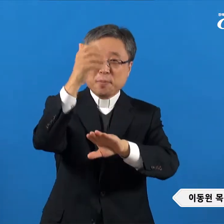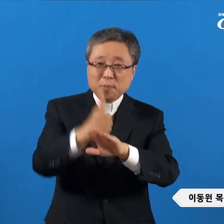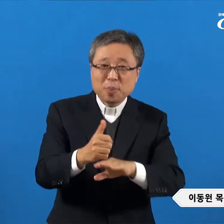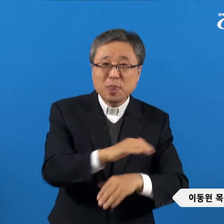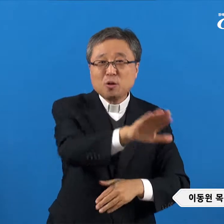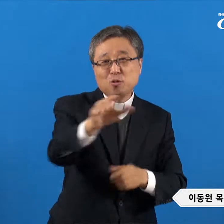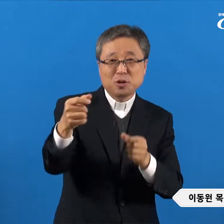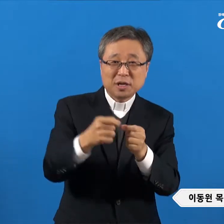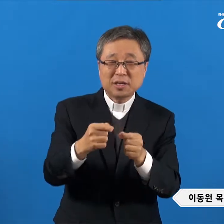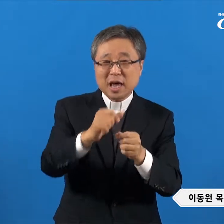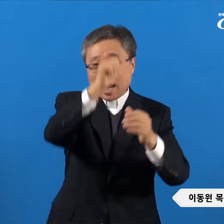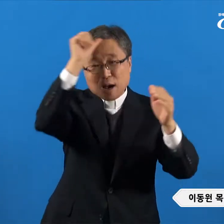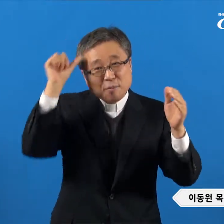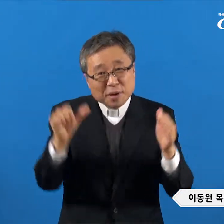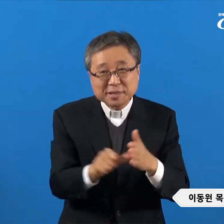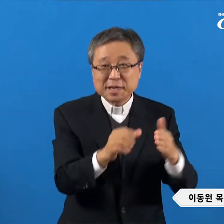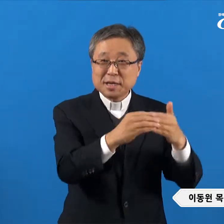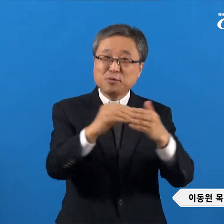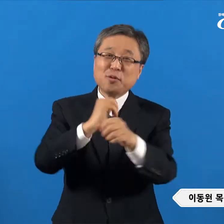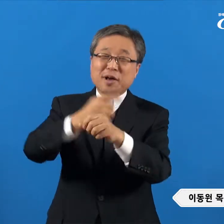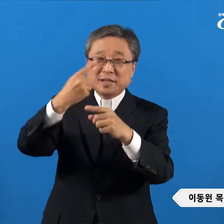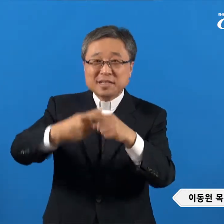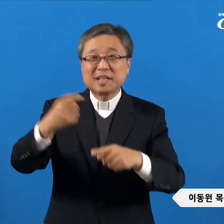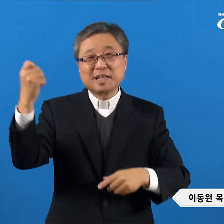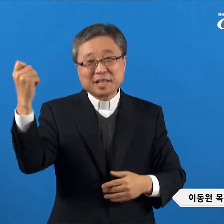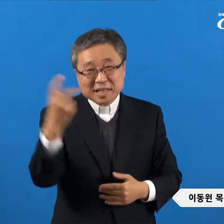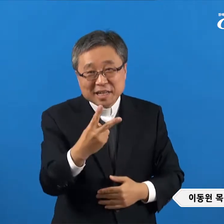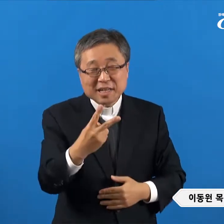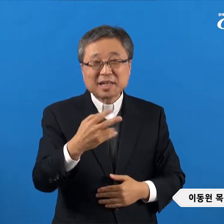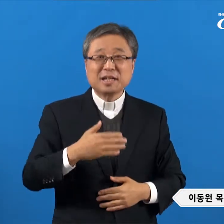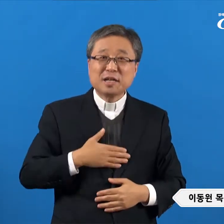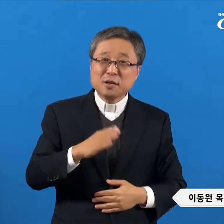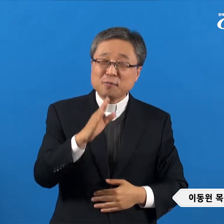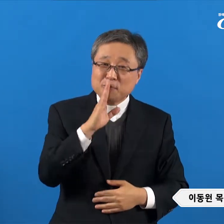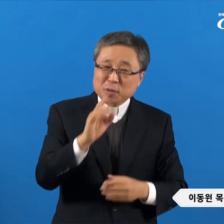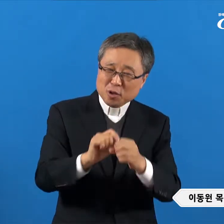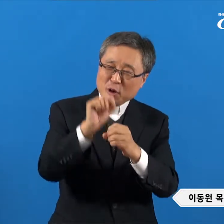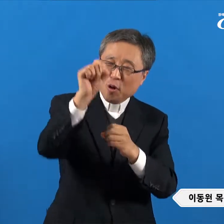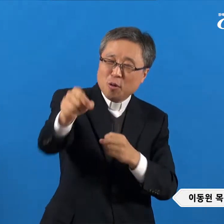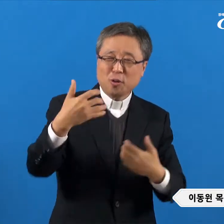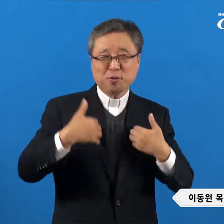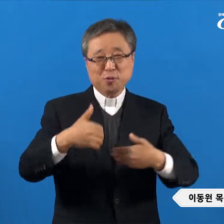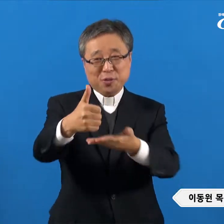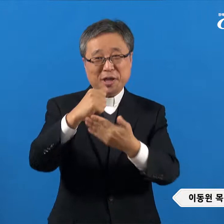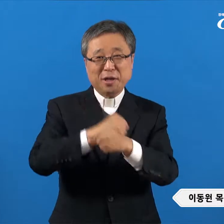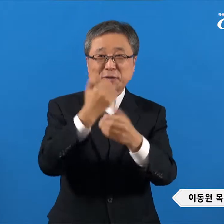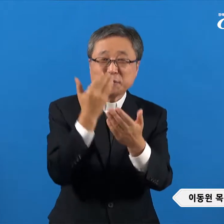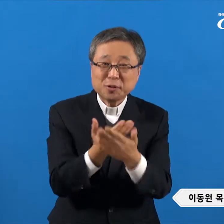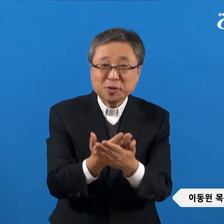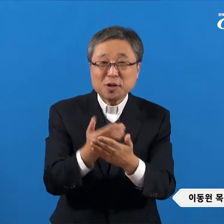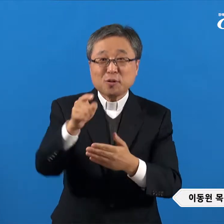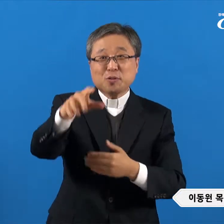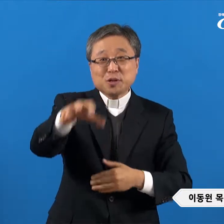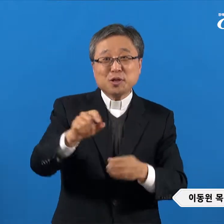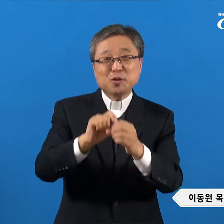우리 곁에 한평생을 인도하시다가 다시 영원으로 초대하셔서 그곳에서도 영원히 우리 곁에